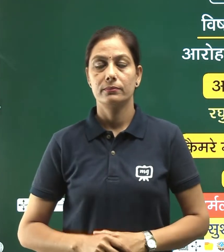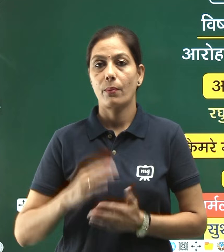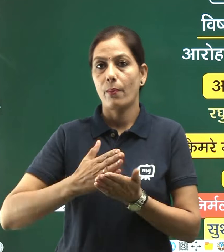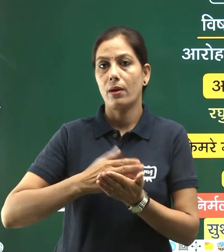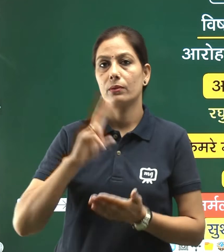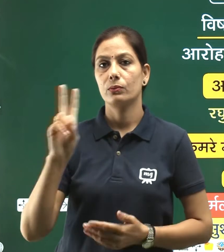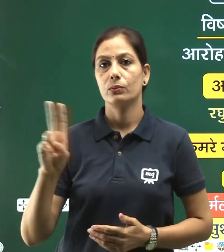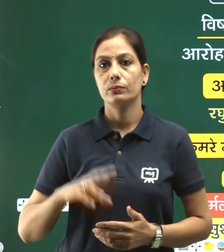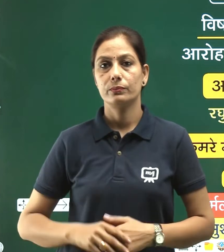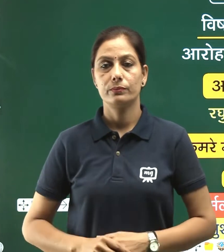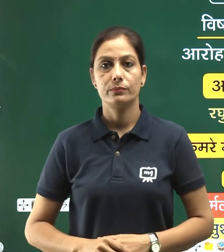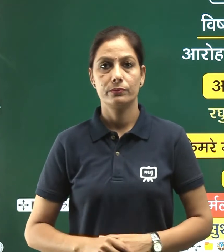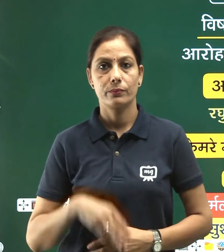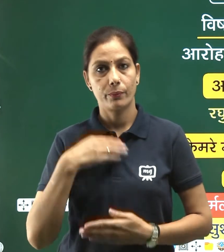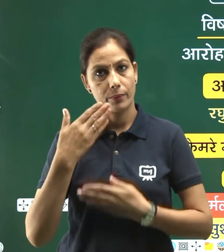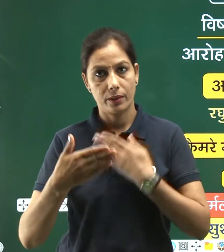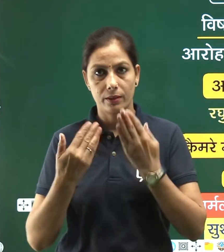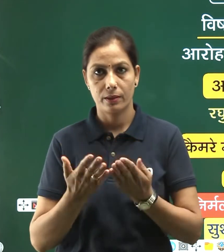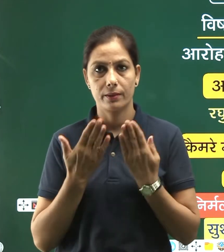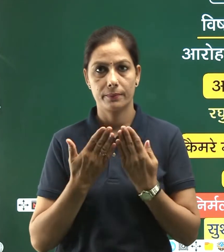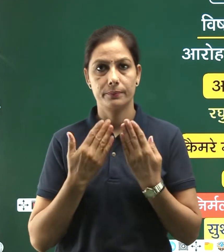भाग 2 पढ़ेंगे।